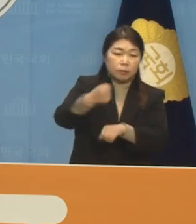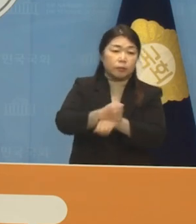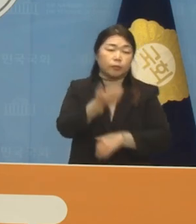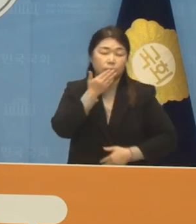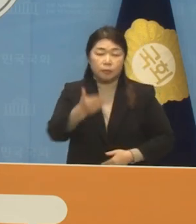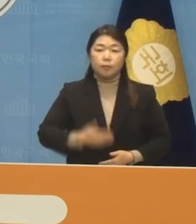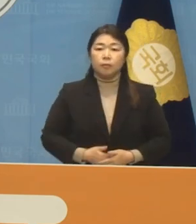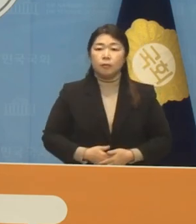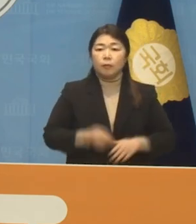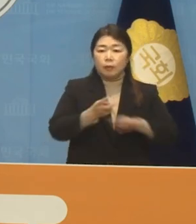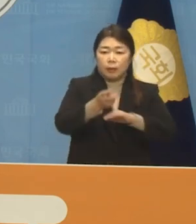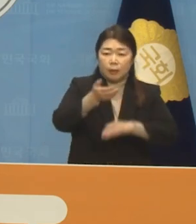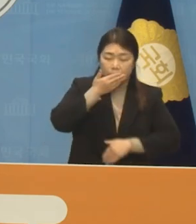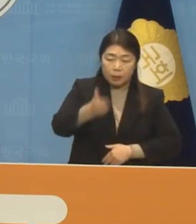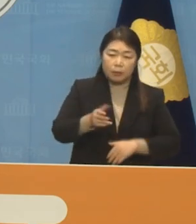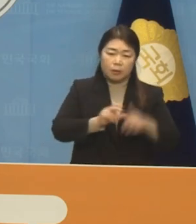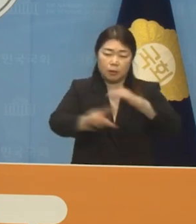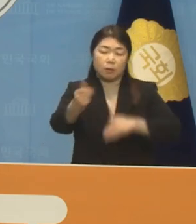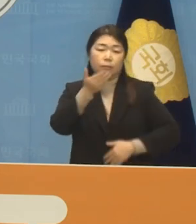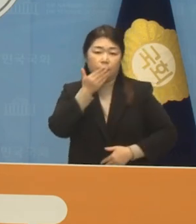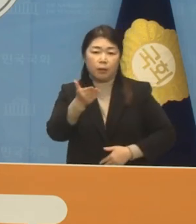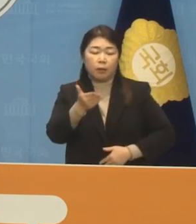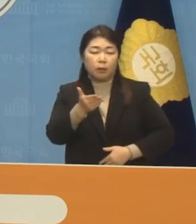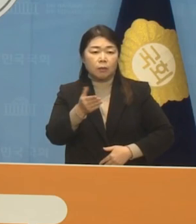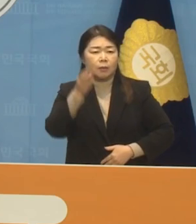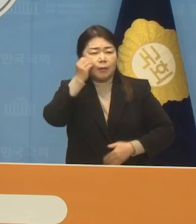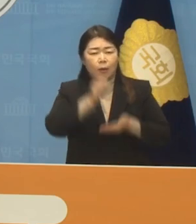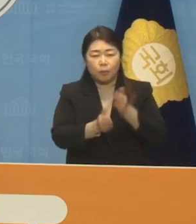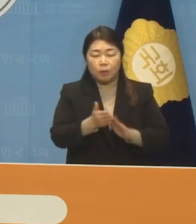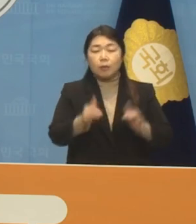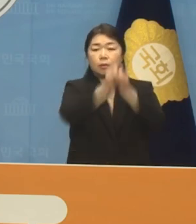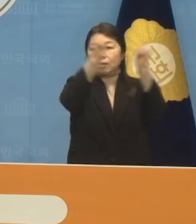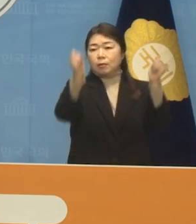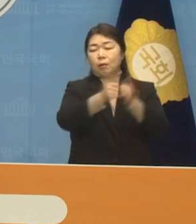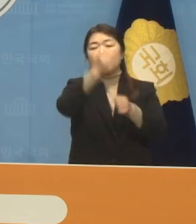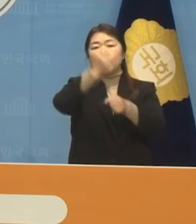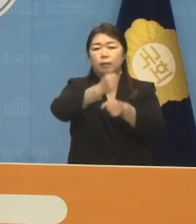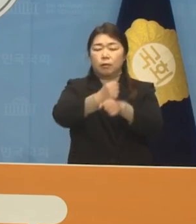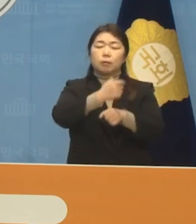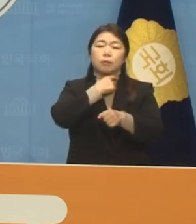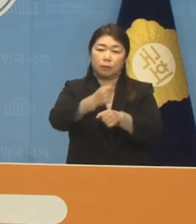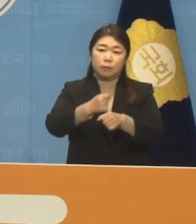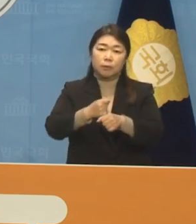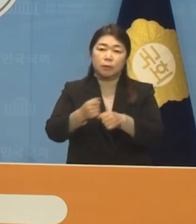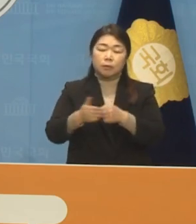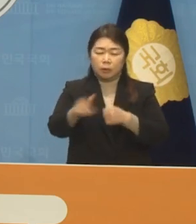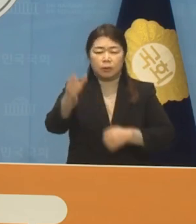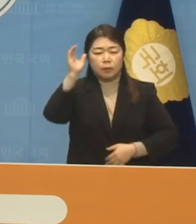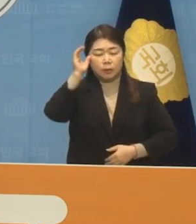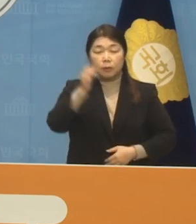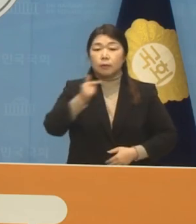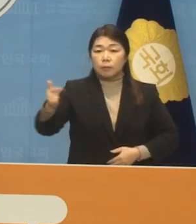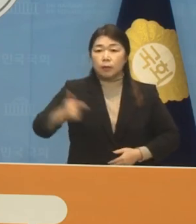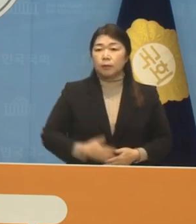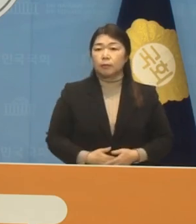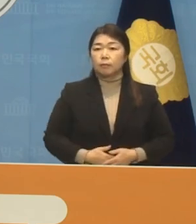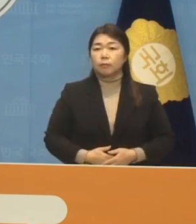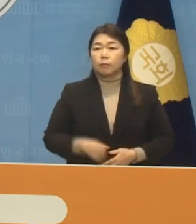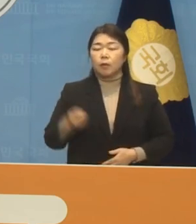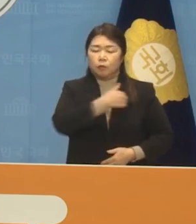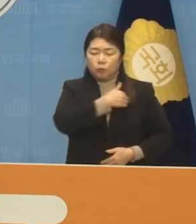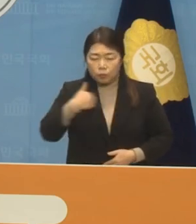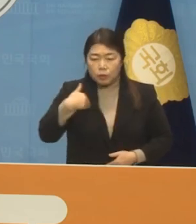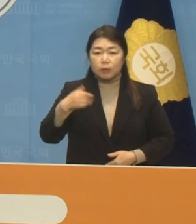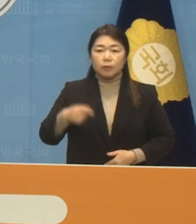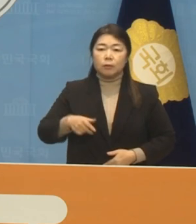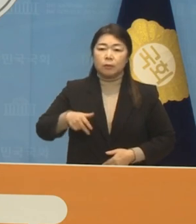나와도 전혀 이상하지 않는 그런 대한민국 사회를 만들어낼 수 있으리라 기대합니다. 그리고 충분히